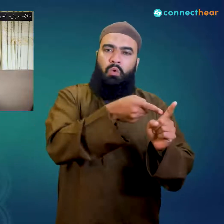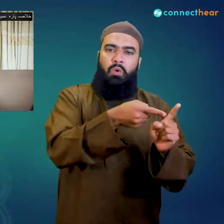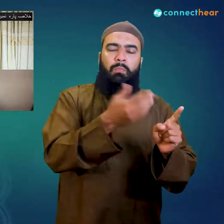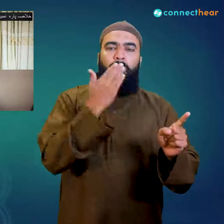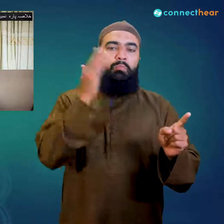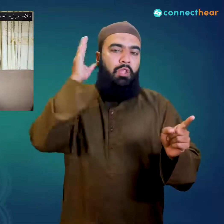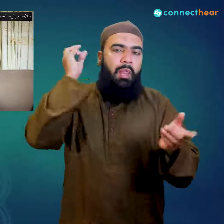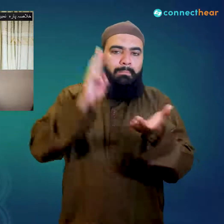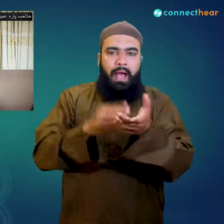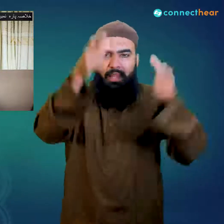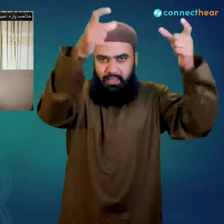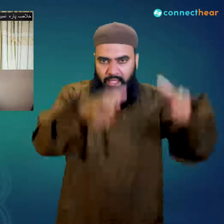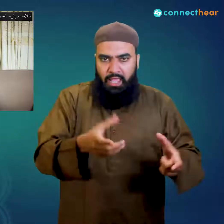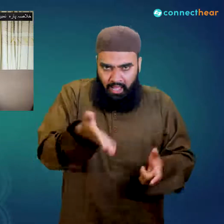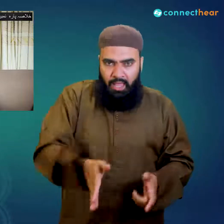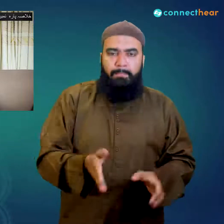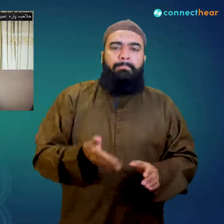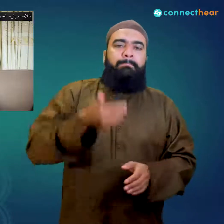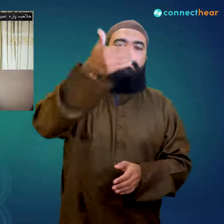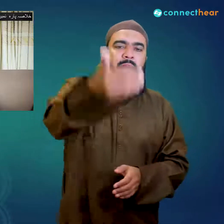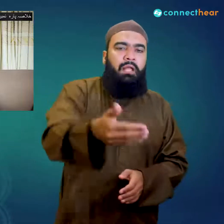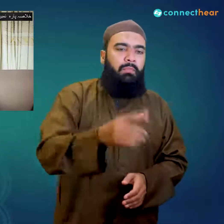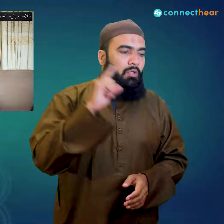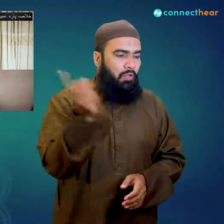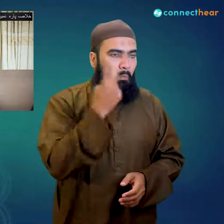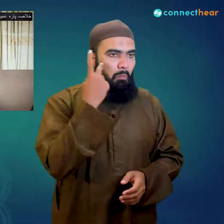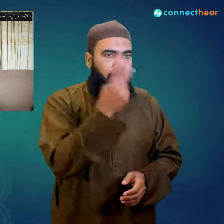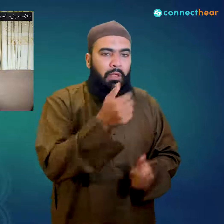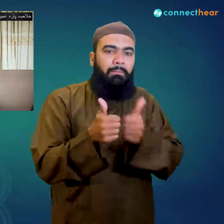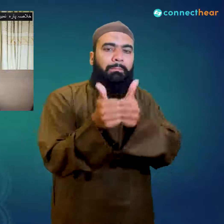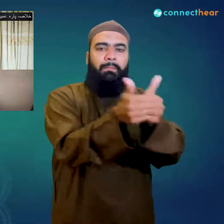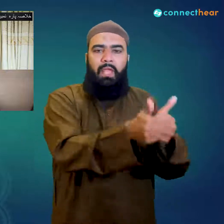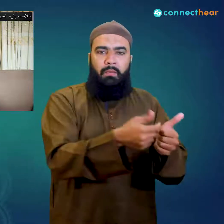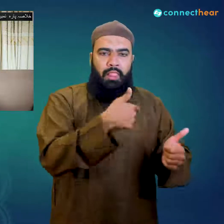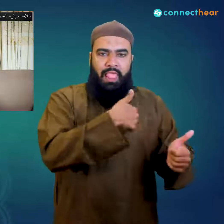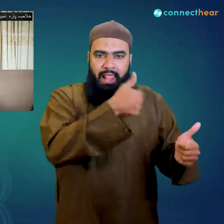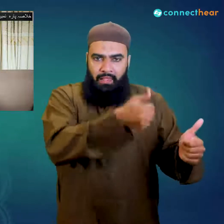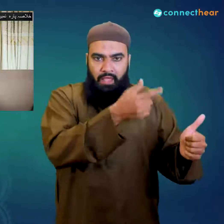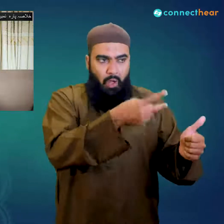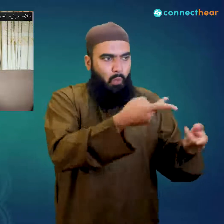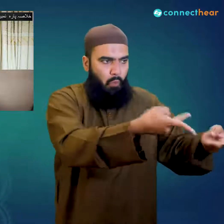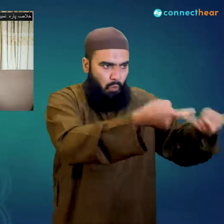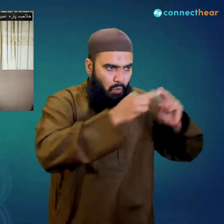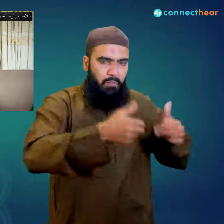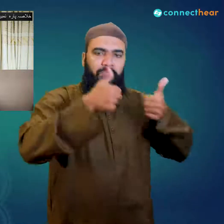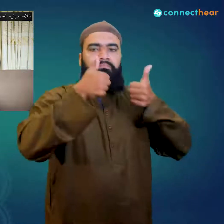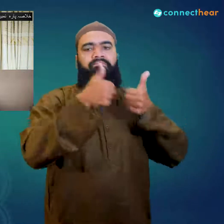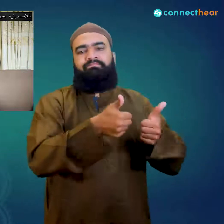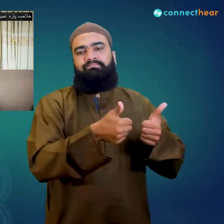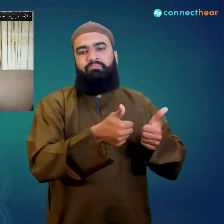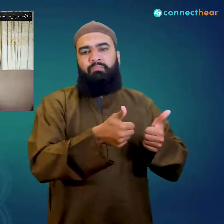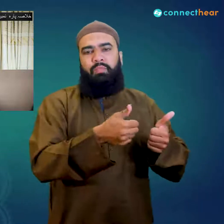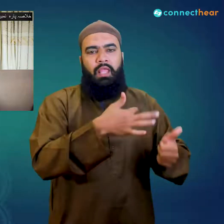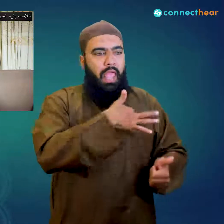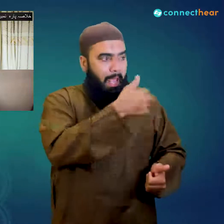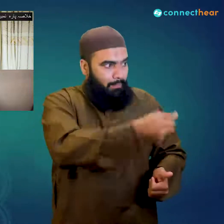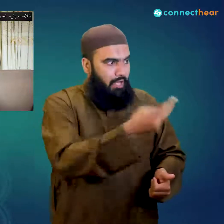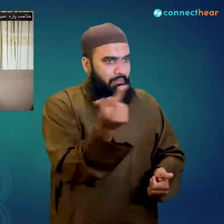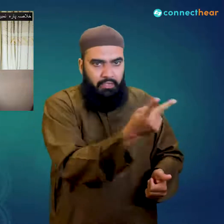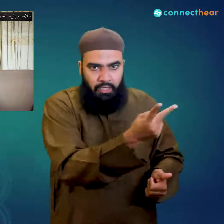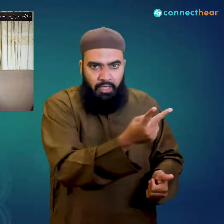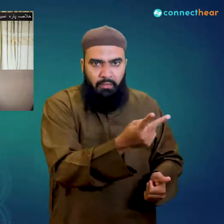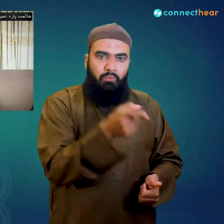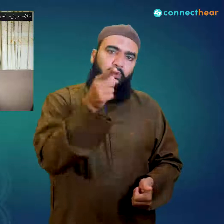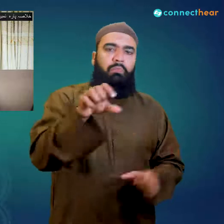ہے، اسی طرح اہل ایمان کو بھی کرنا چاہیے۔ فَإِنْ آمَنُوا بِمِثْلِ مَا آمَنْتُمْ بِهِ فَقَدِ اهْتَدَوْا، اسی طرح